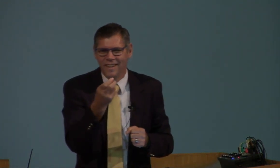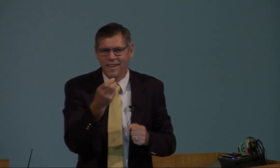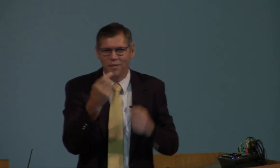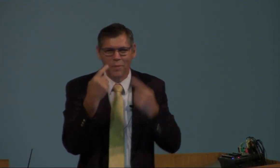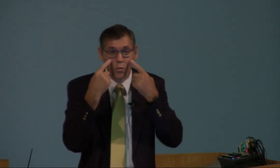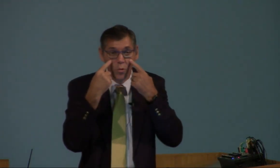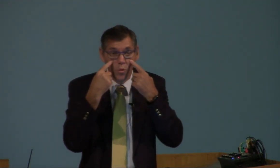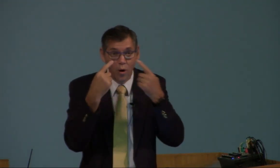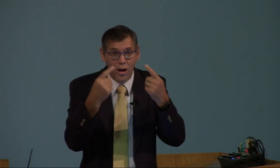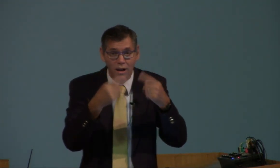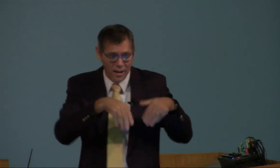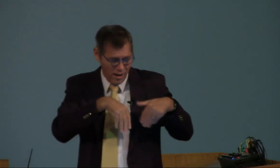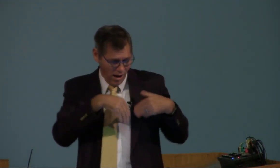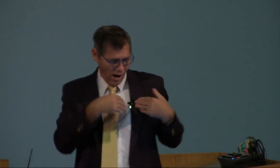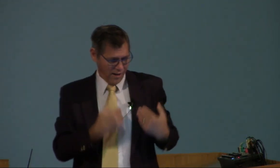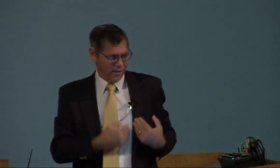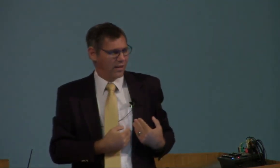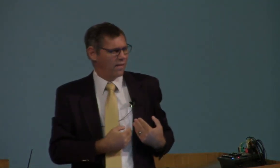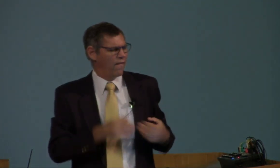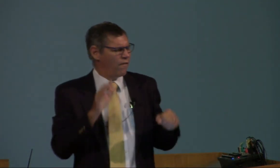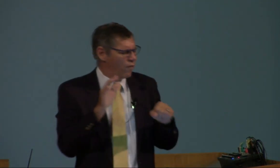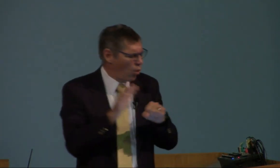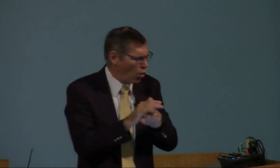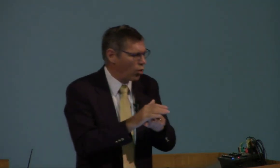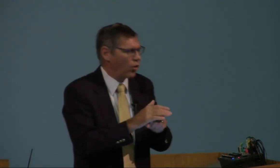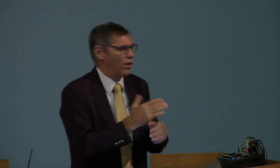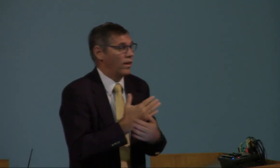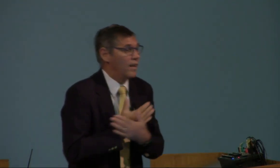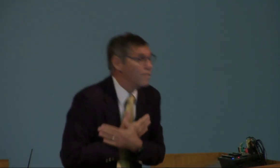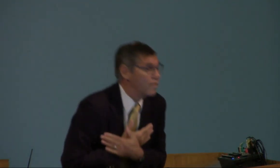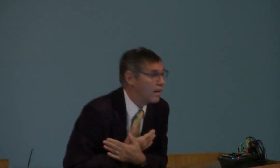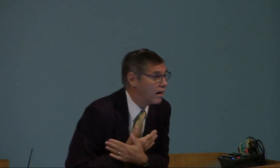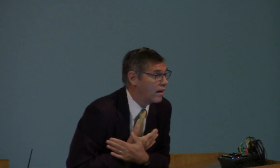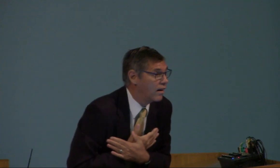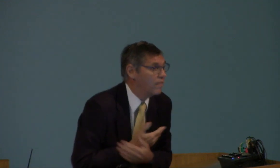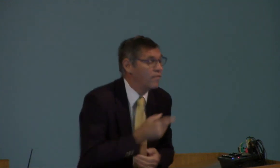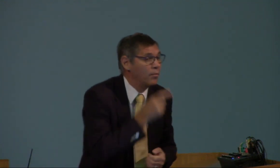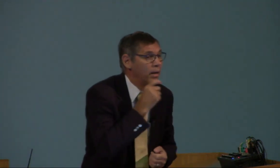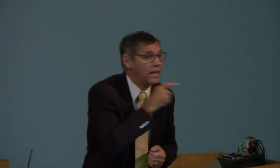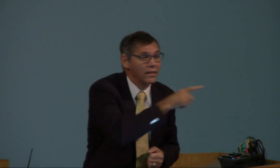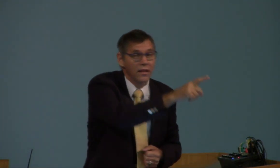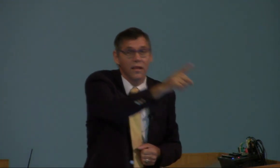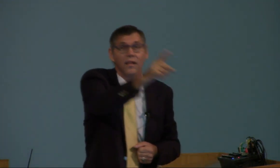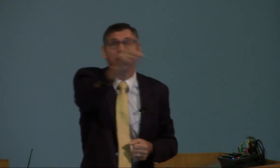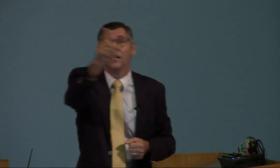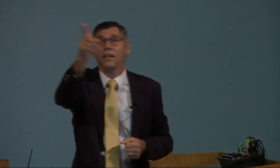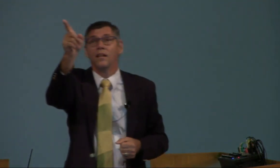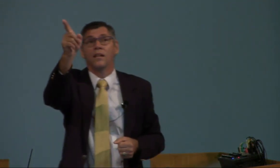met oë en hart vol liefde vir mense.